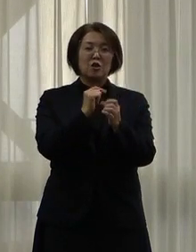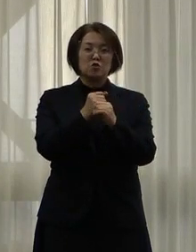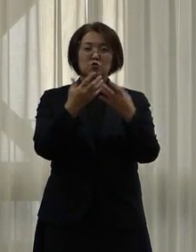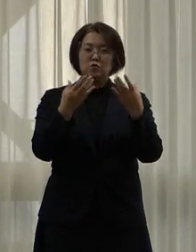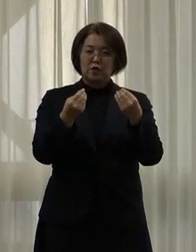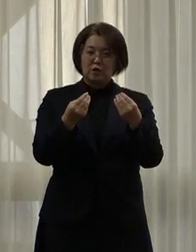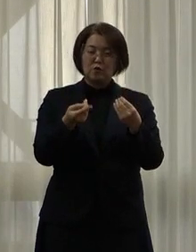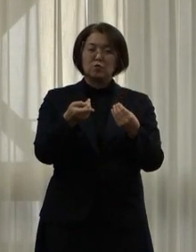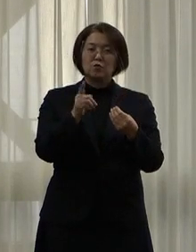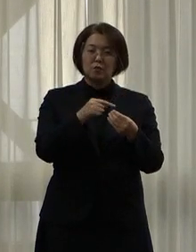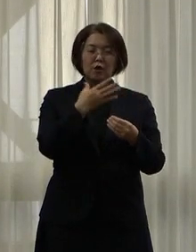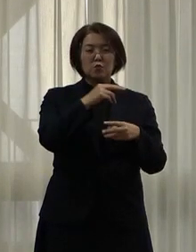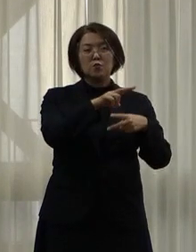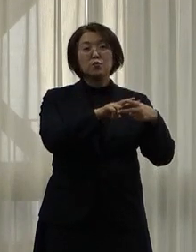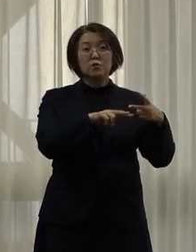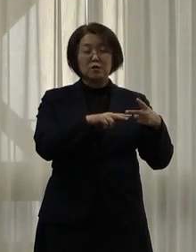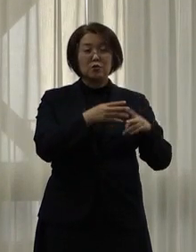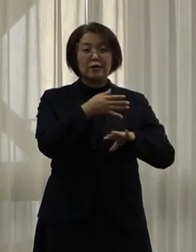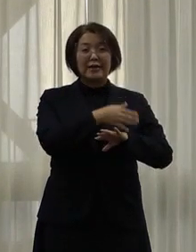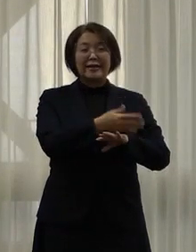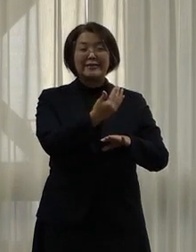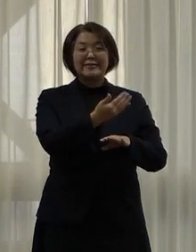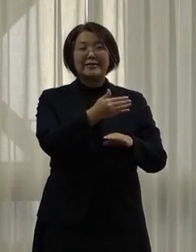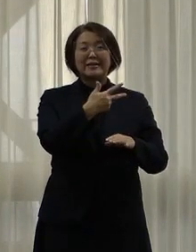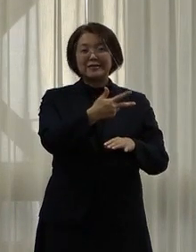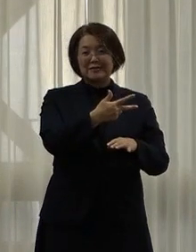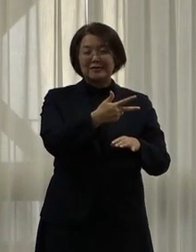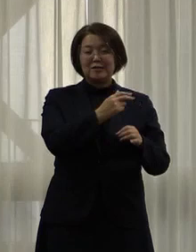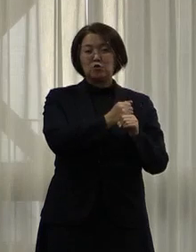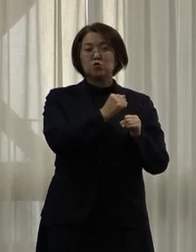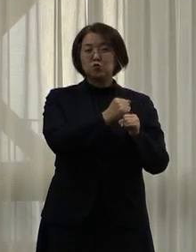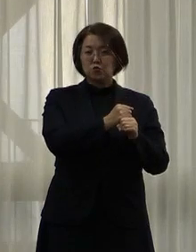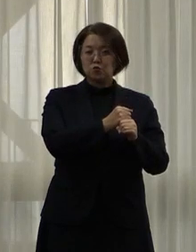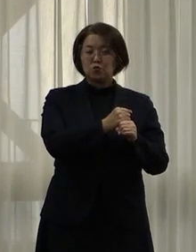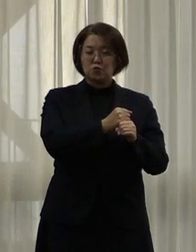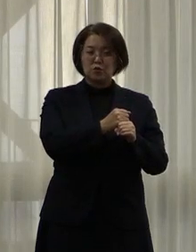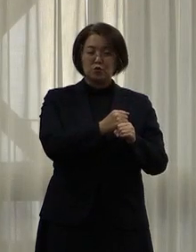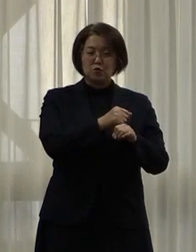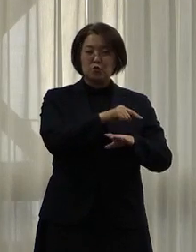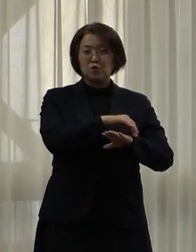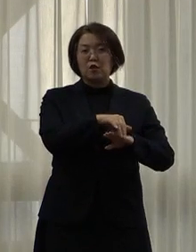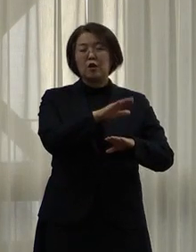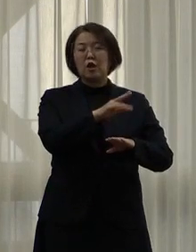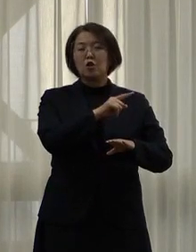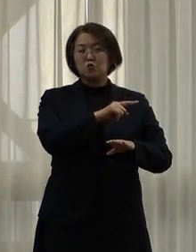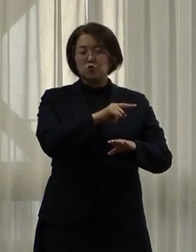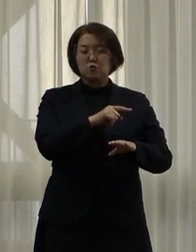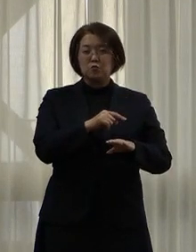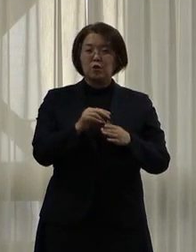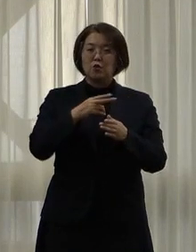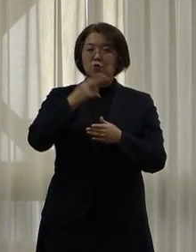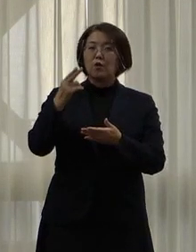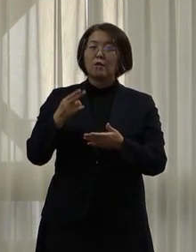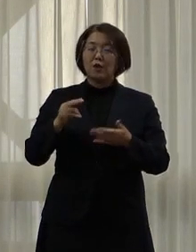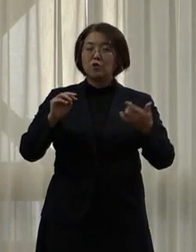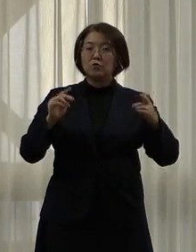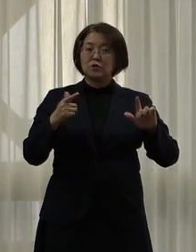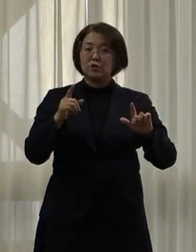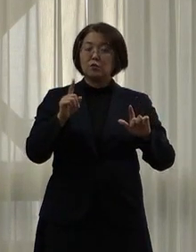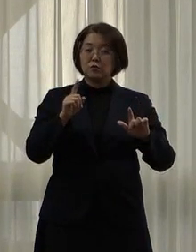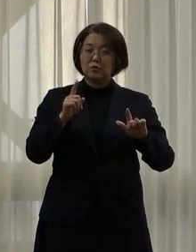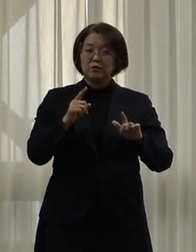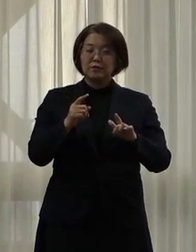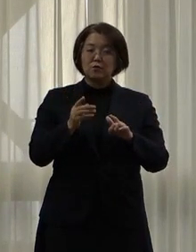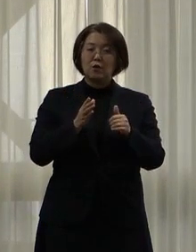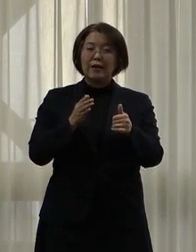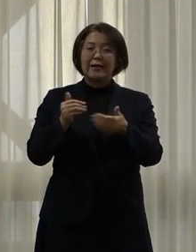県の越前市が新たにまたウェルビーイングの指標を作るというような動きがあるんですけれども、その中で少し県との違いでいうと、いわゆる客観的